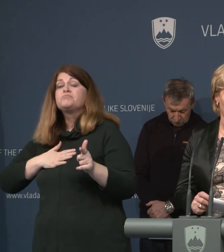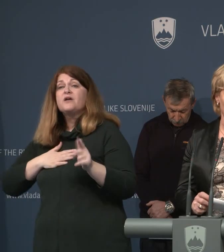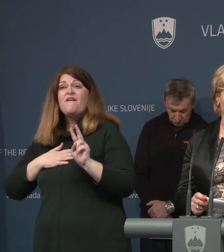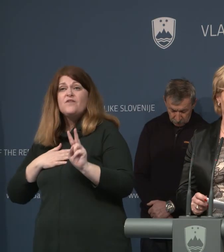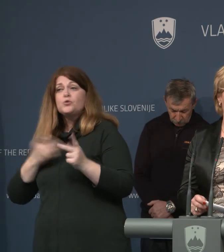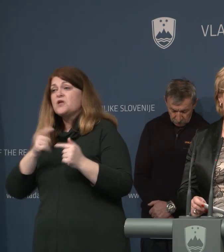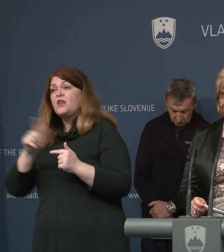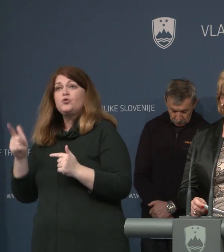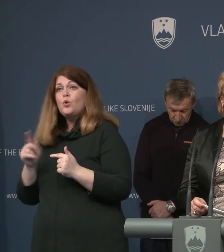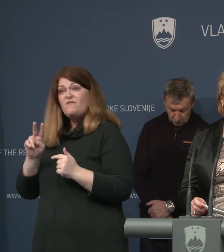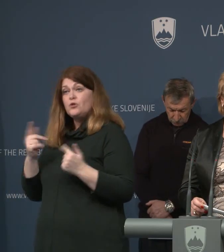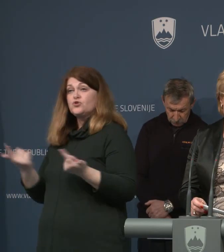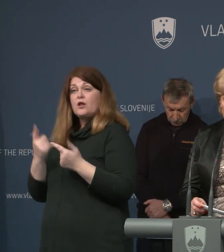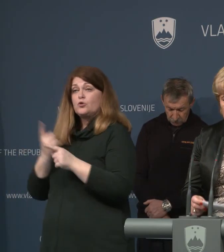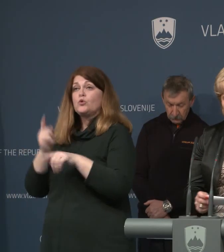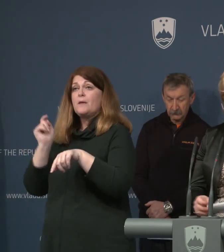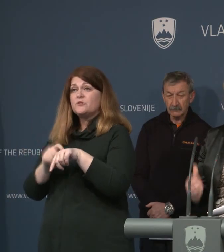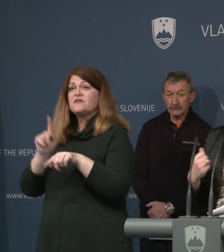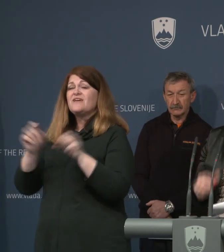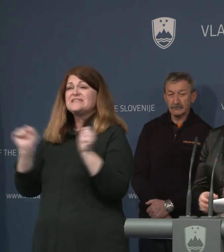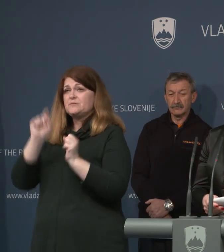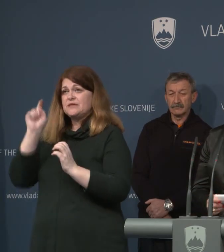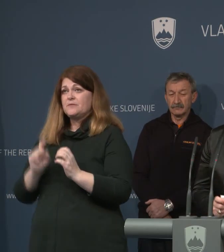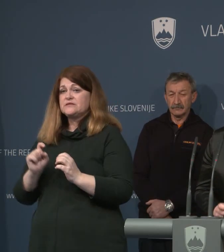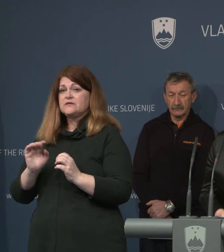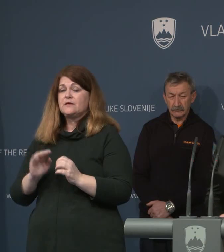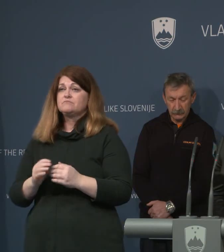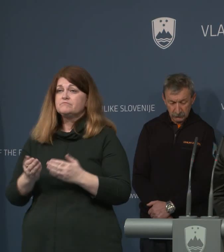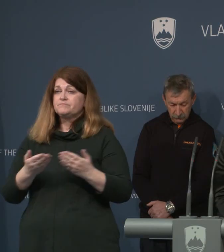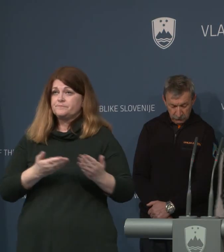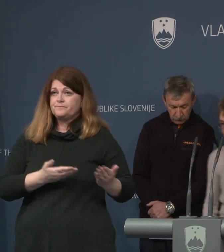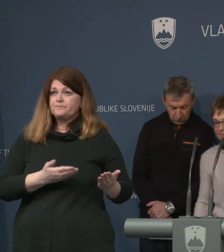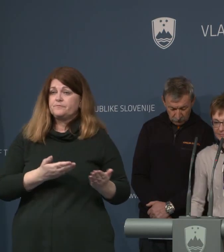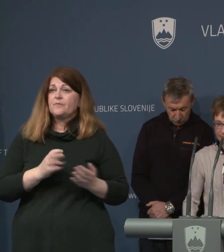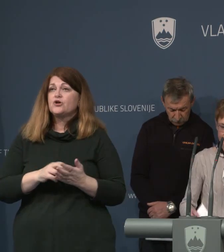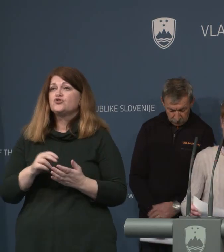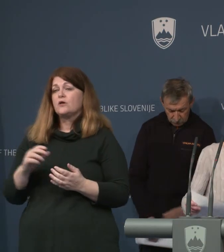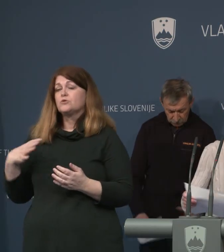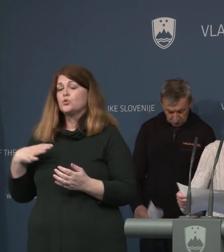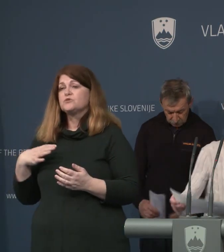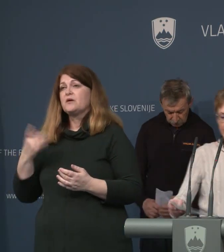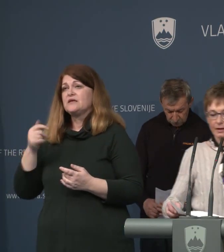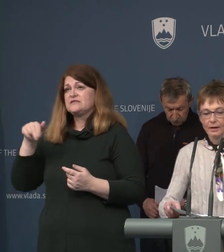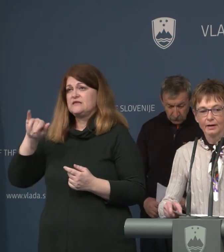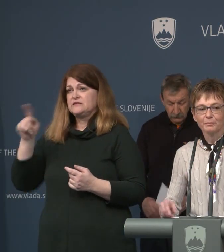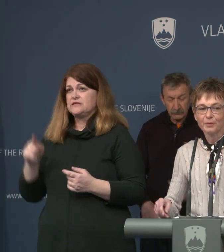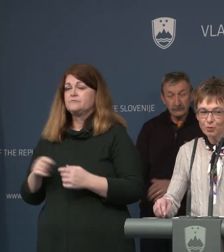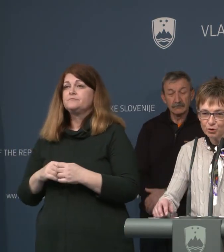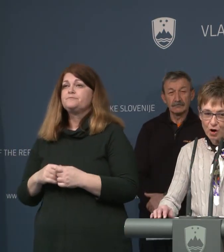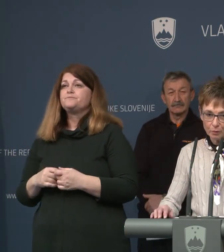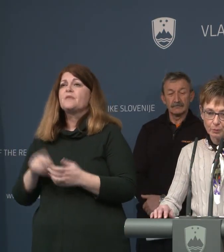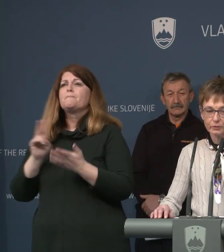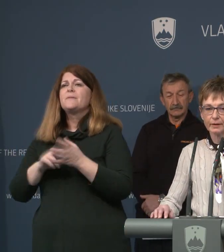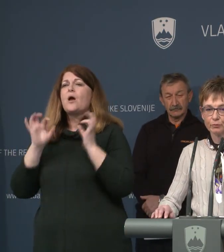drugi virus, ki lahko tudi prizadene v zimskih mesecih. Bom dala besedo še predstavnici inštituta epidemiologije. Ja,